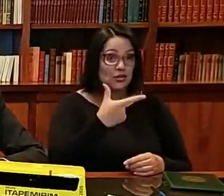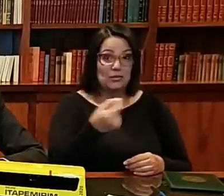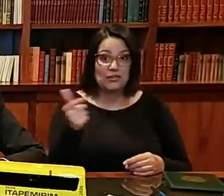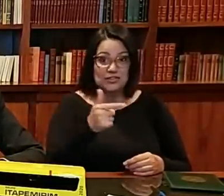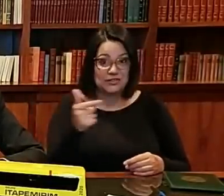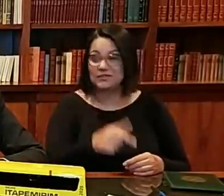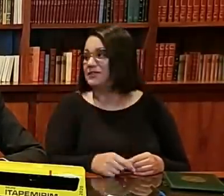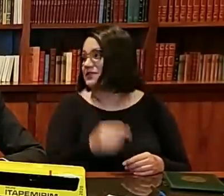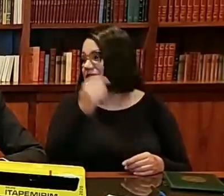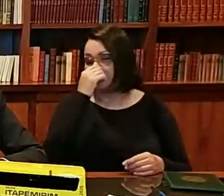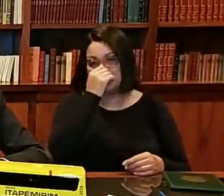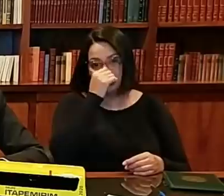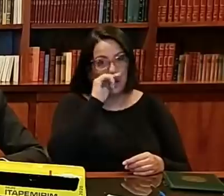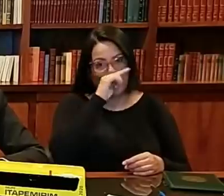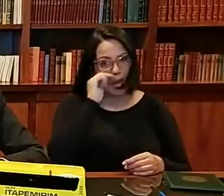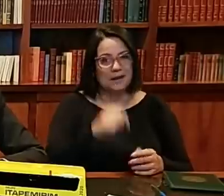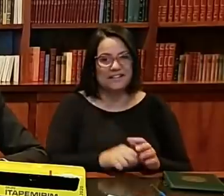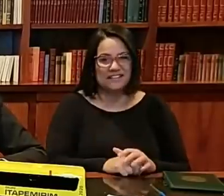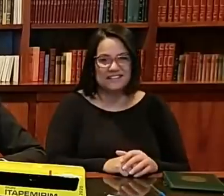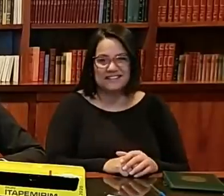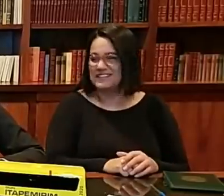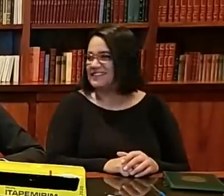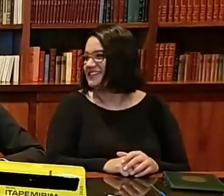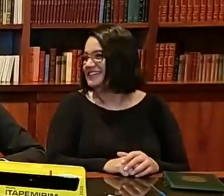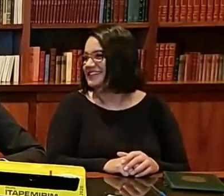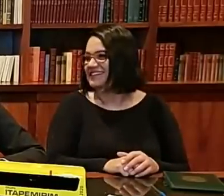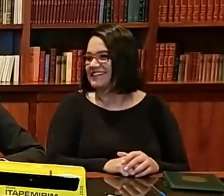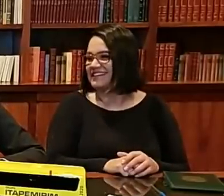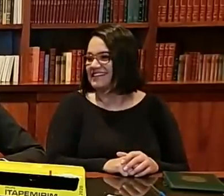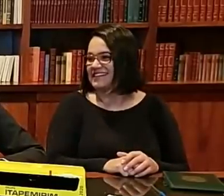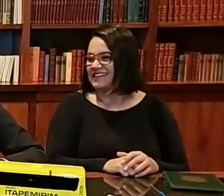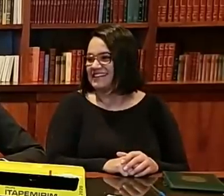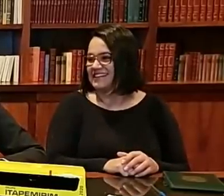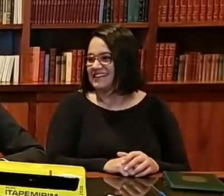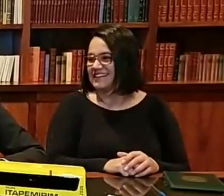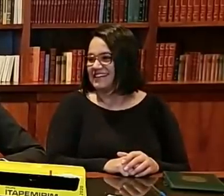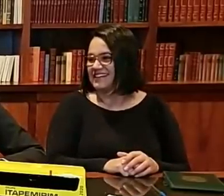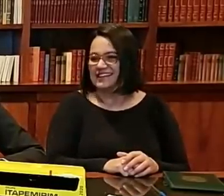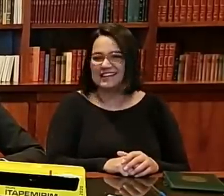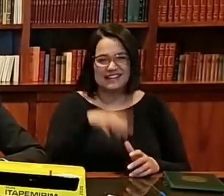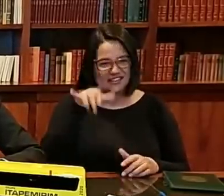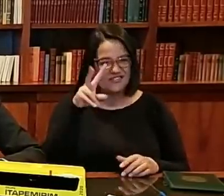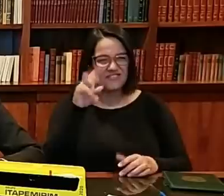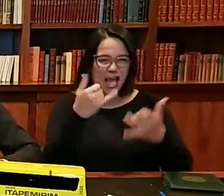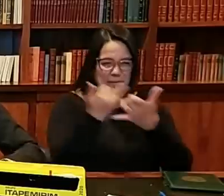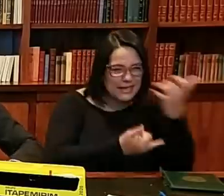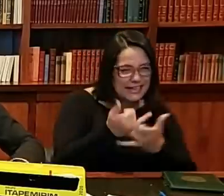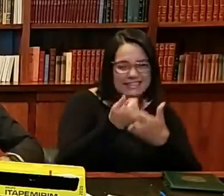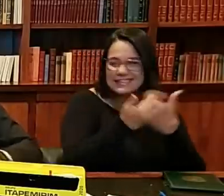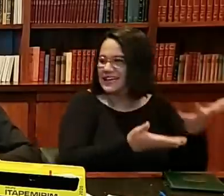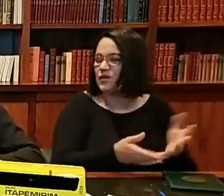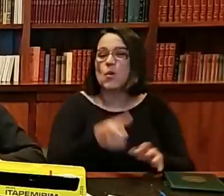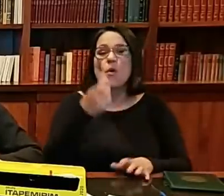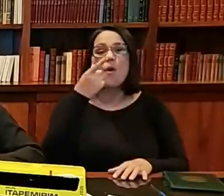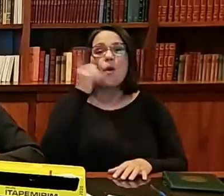Ontem ela ganhou um presentinho lá no Sirius. Lembra que ela ganhou um brinquedinho lá para trás? Ah, vamos chegar lá, então vamos adiantar. Tivemos